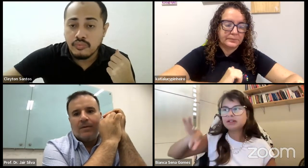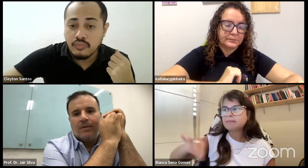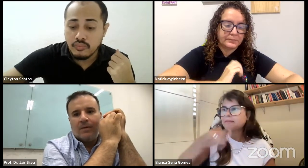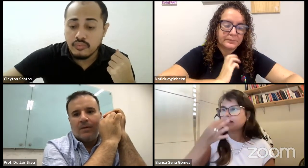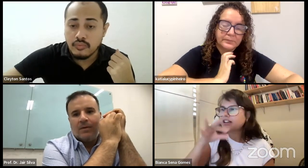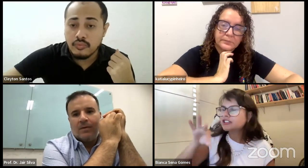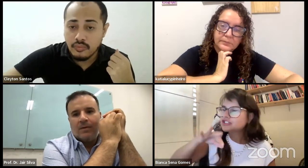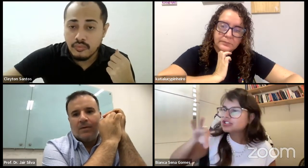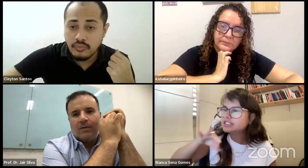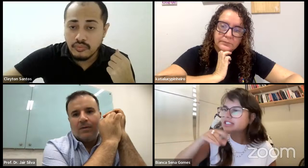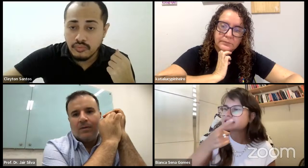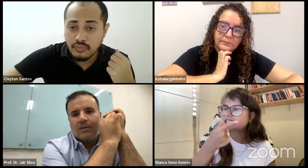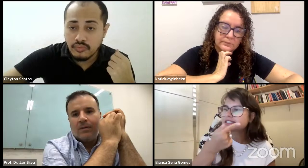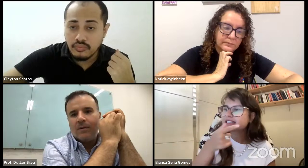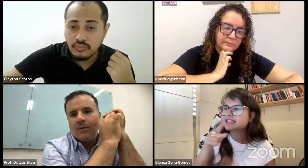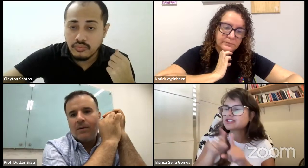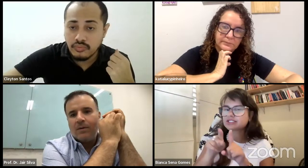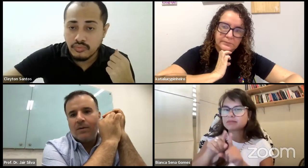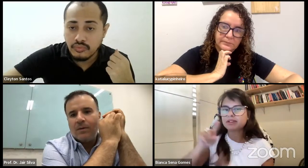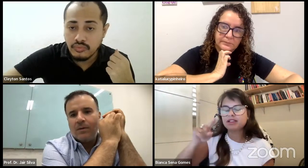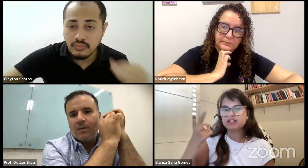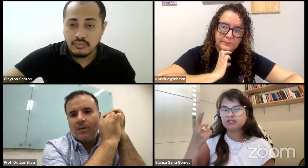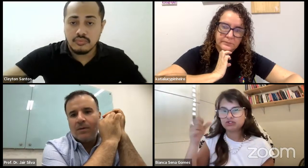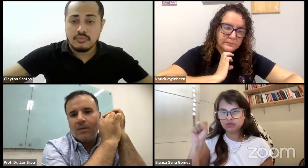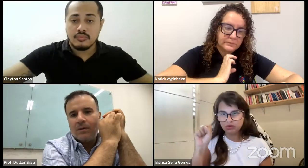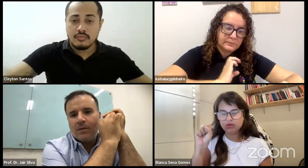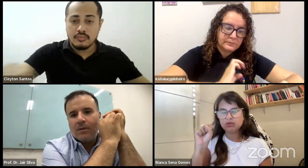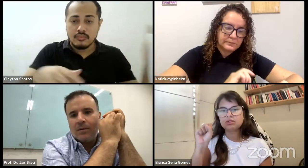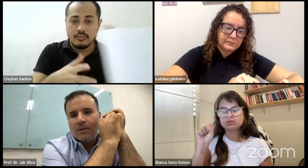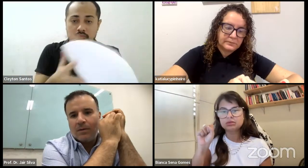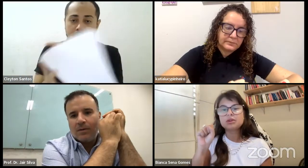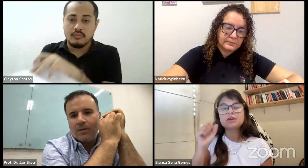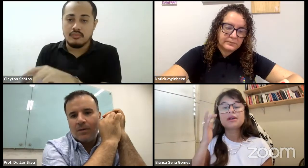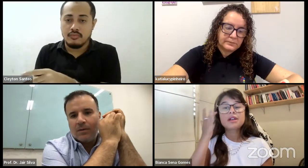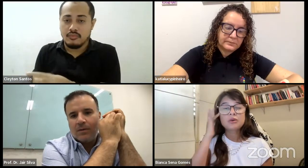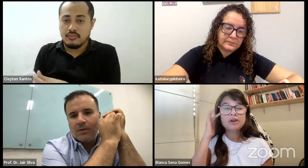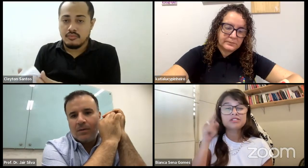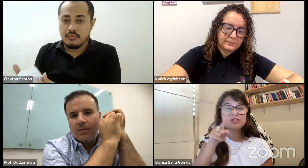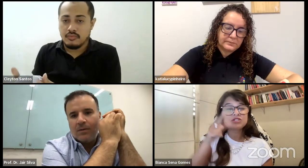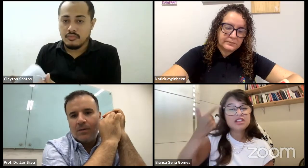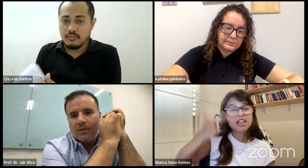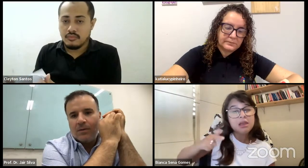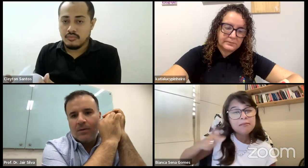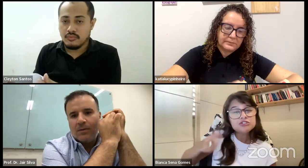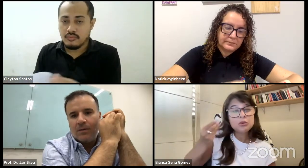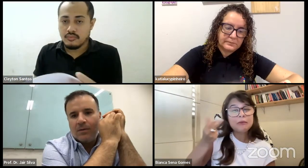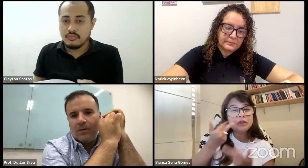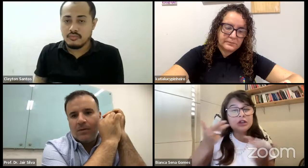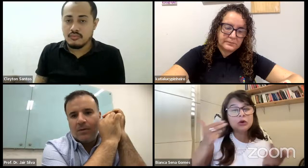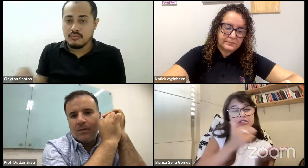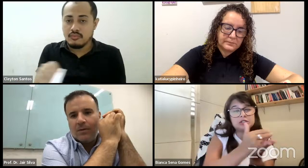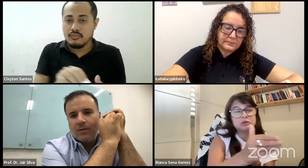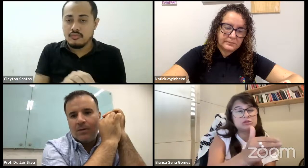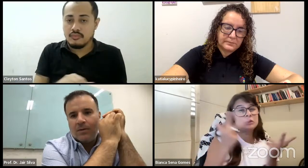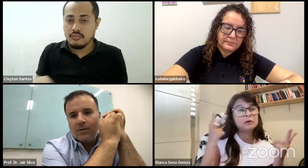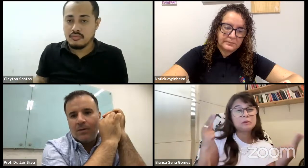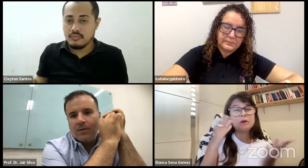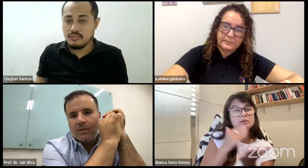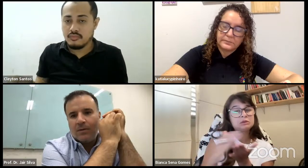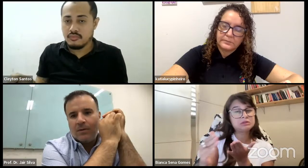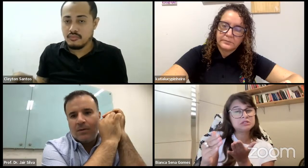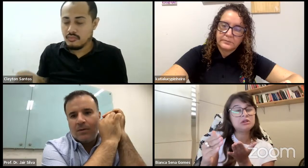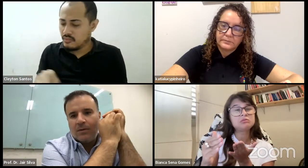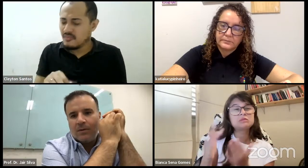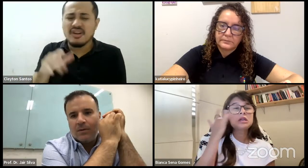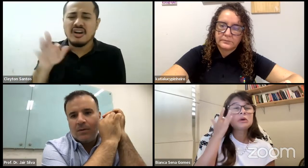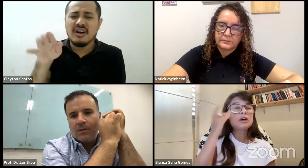E também, né, na sua justificativa de trabalho, na página 28, por ali,